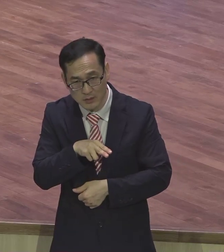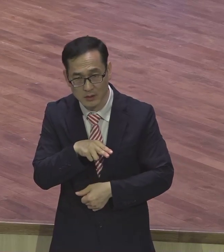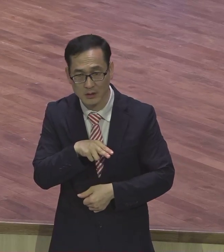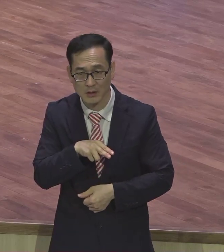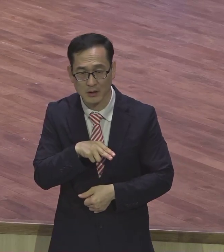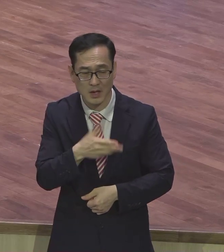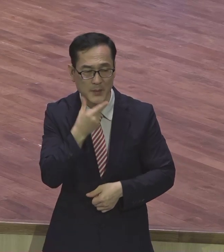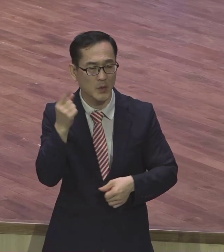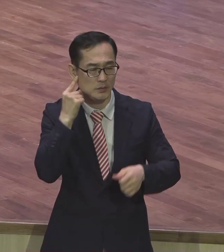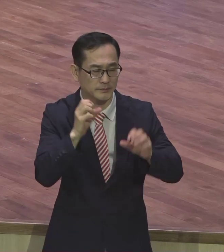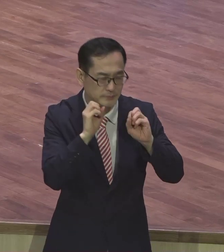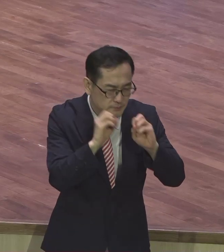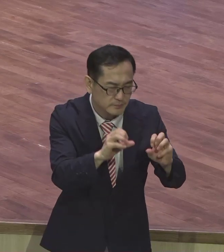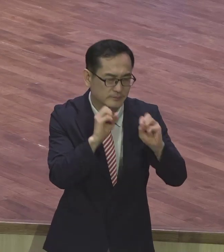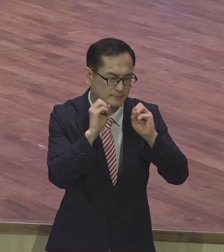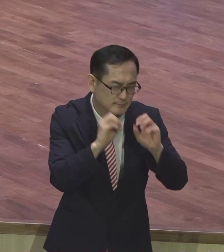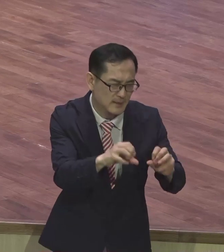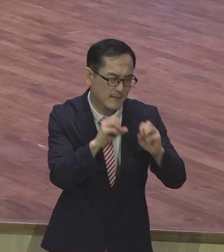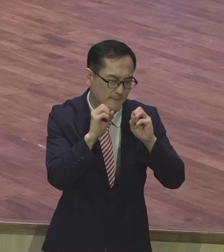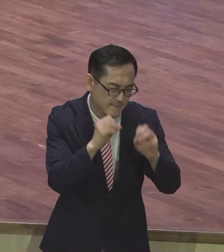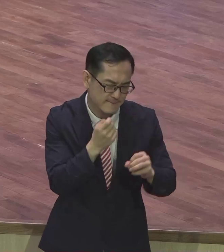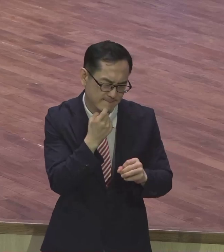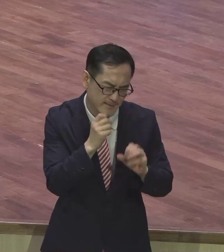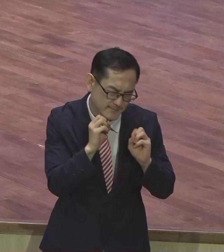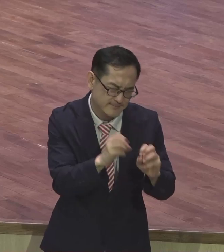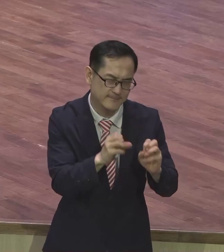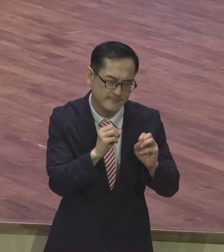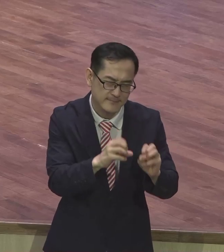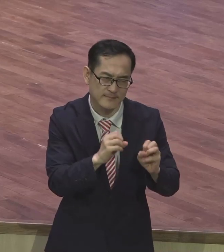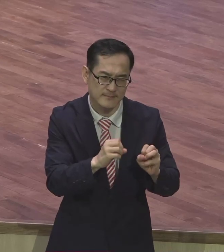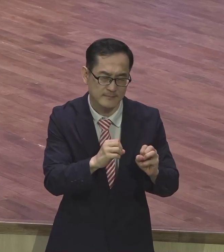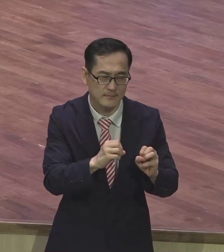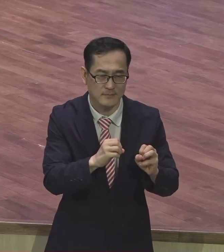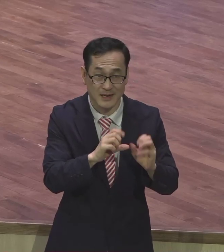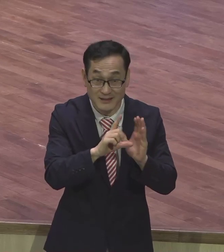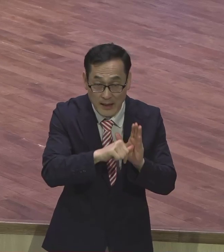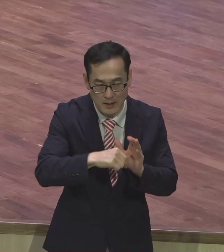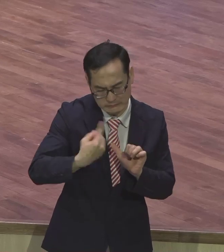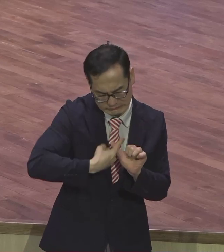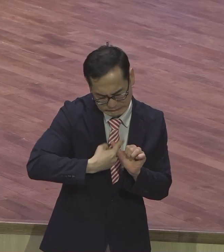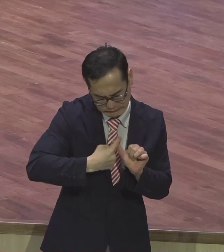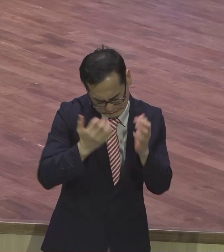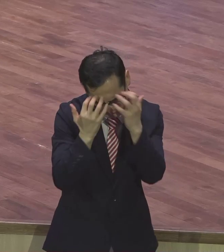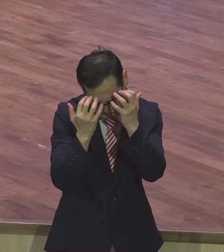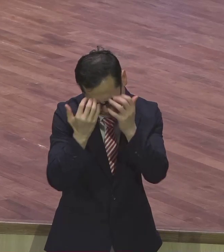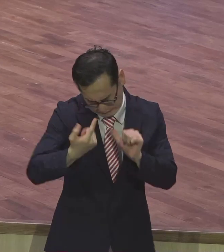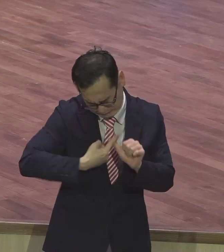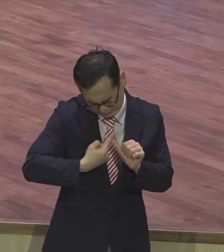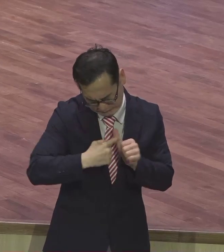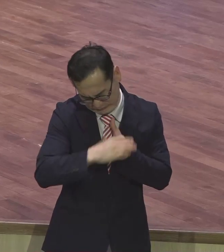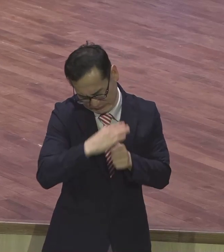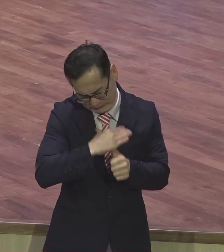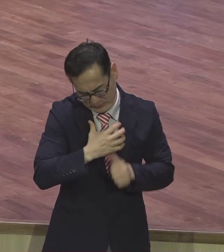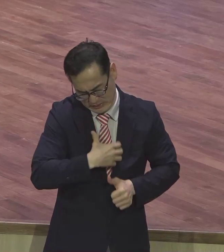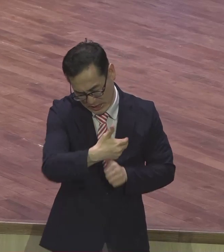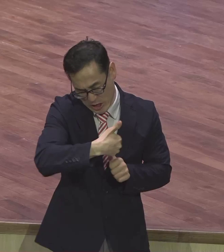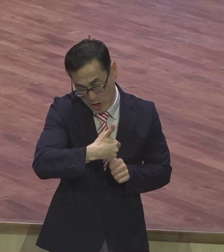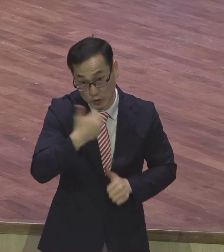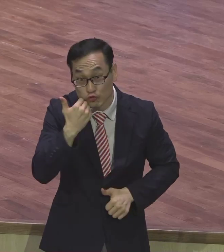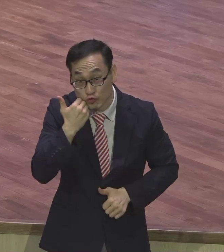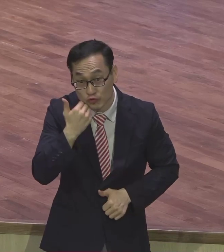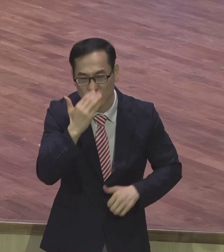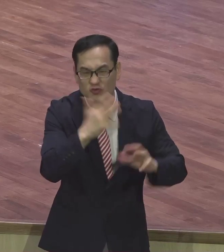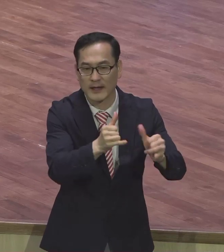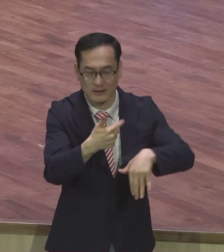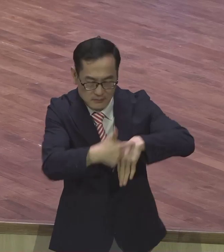복음을 전하면서 전할 때 가장 핍박했던 사람들이 누구냐 이 유대인들입니다. 이 복음을 전해야 되는데 얼마나